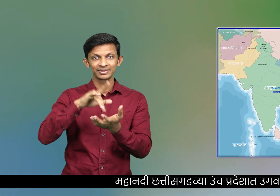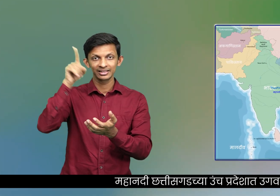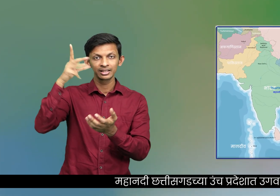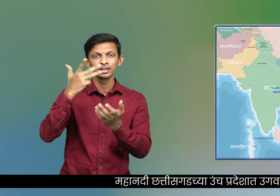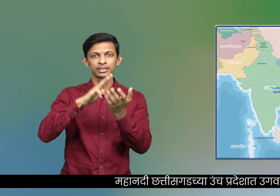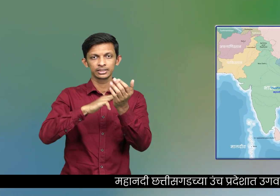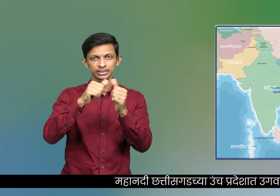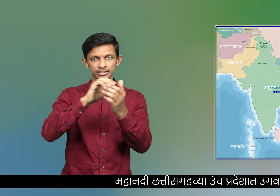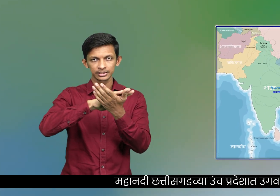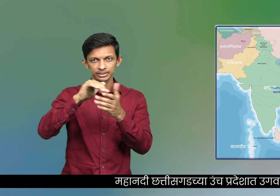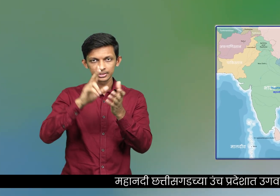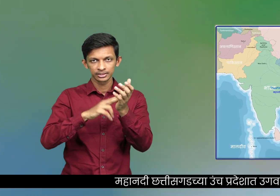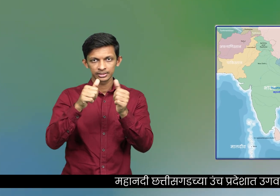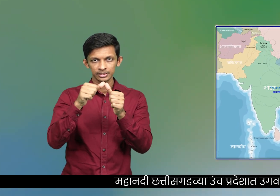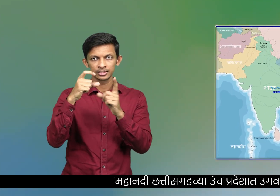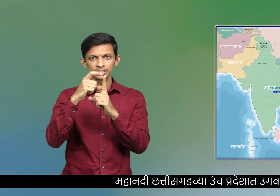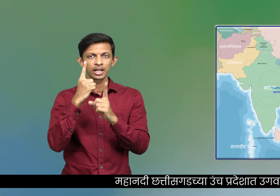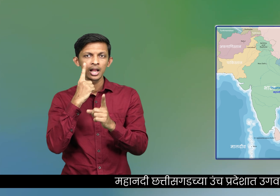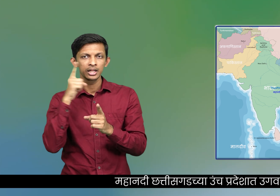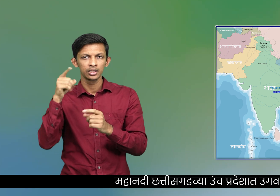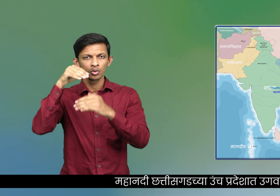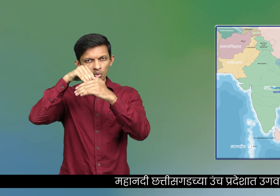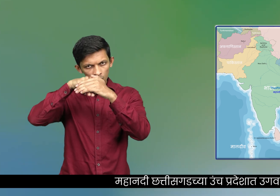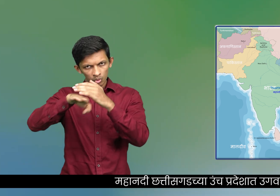महानदी छत्तीसगडच्या उंच प्रदेशात उगवते.